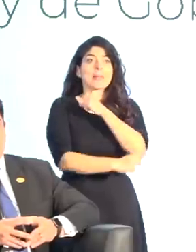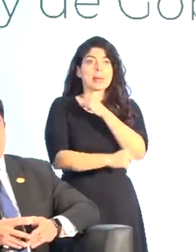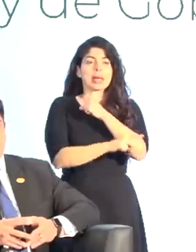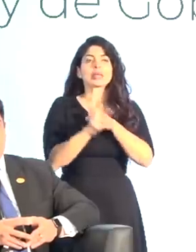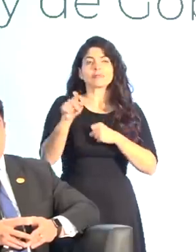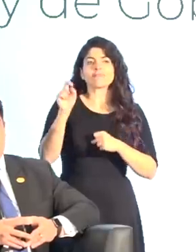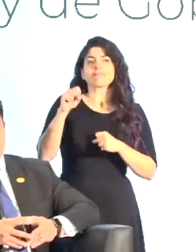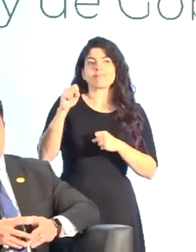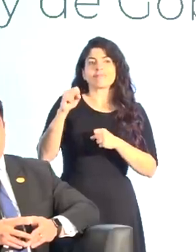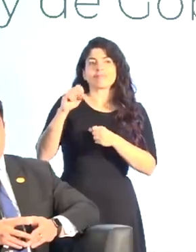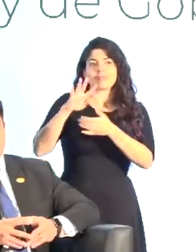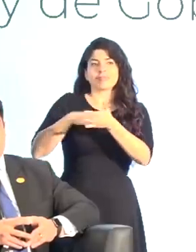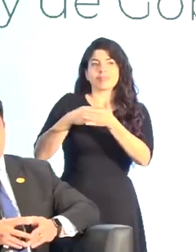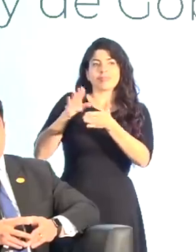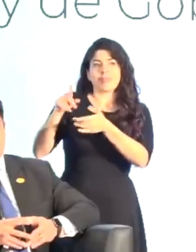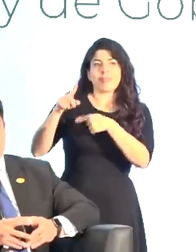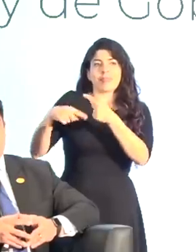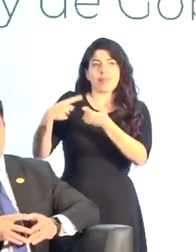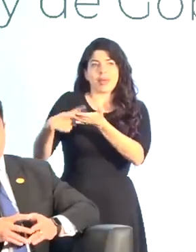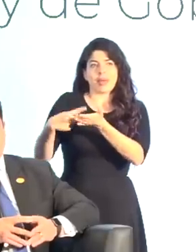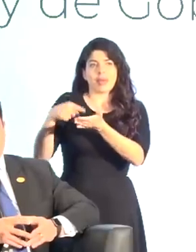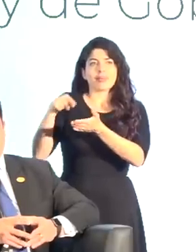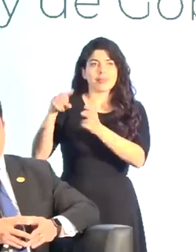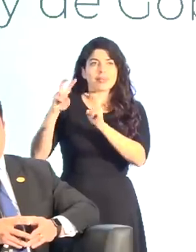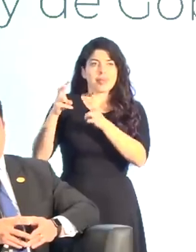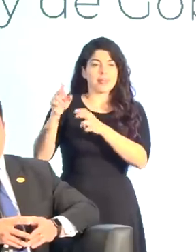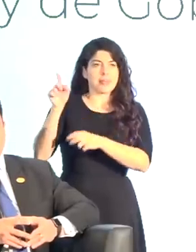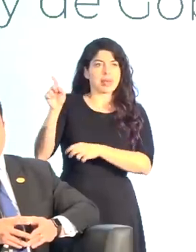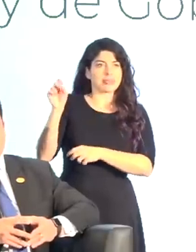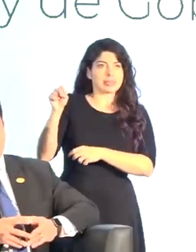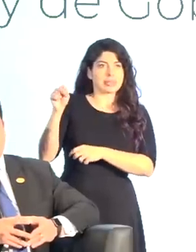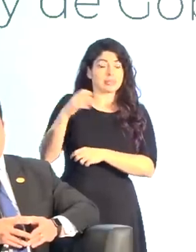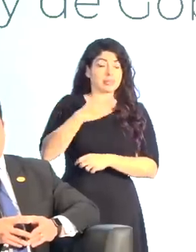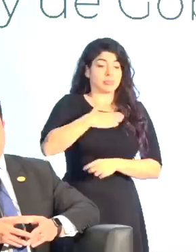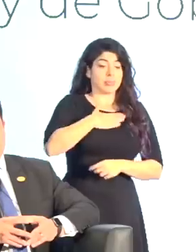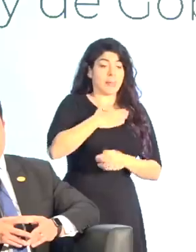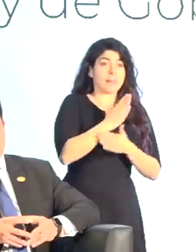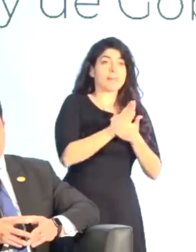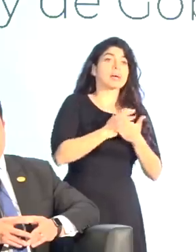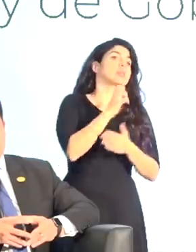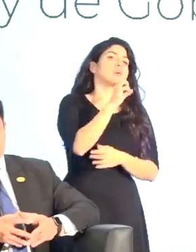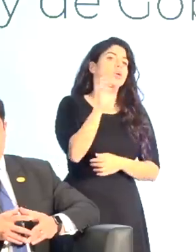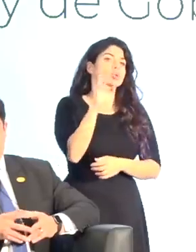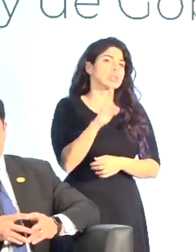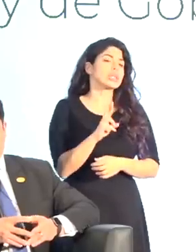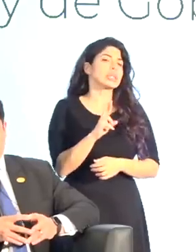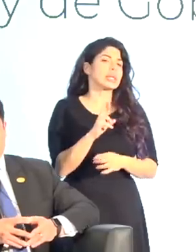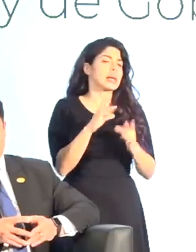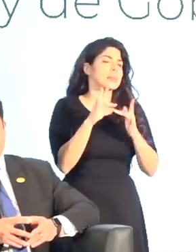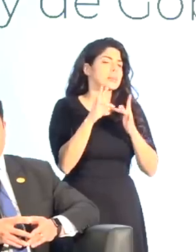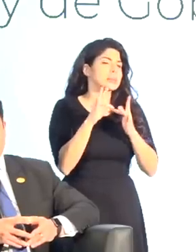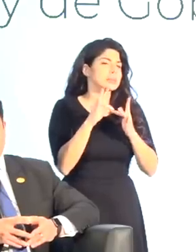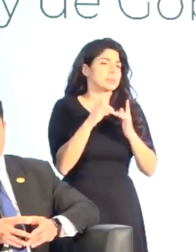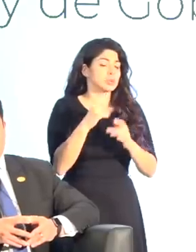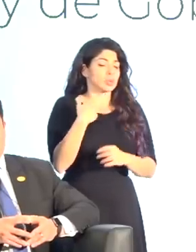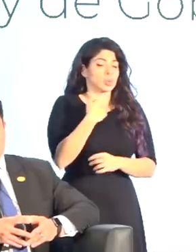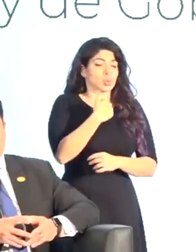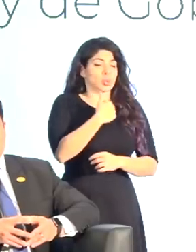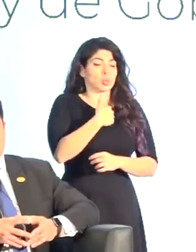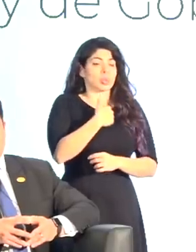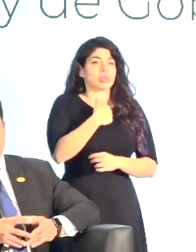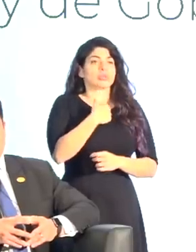tienen en la agenda abordar esa temática y del lado de Costa Rica, particularmente nuestra posición